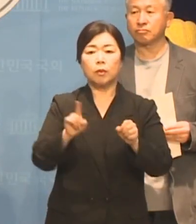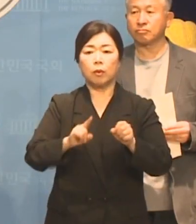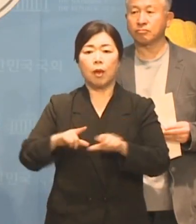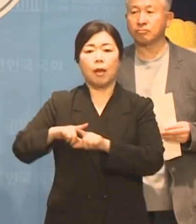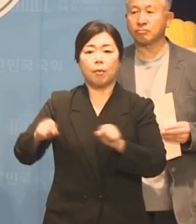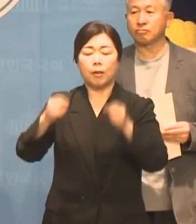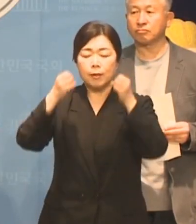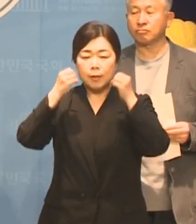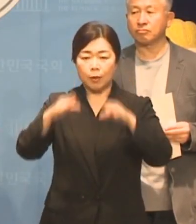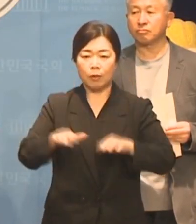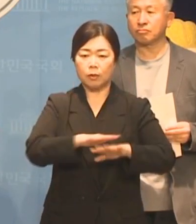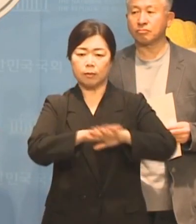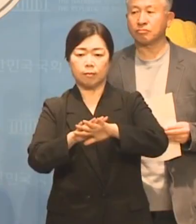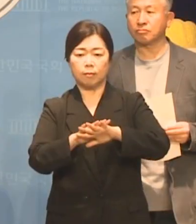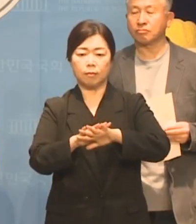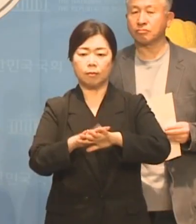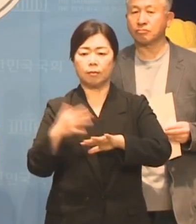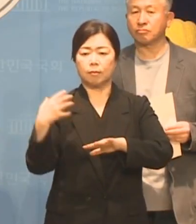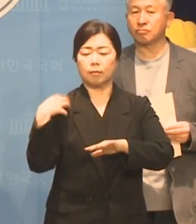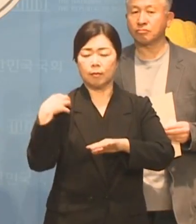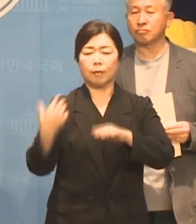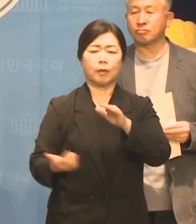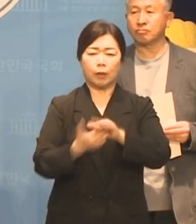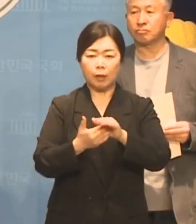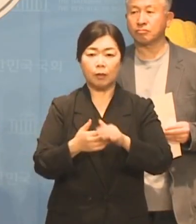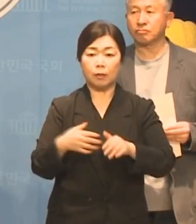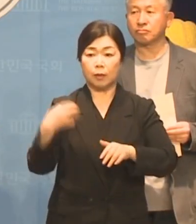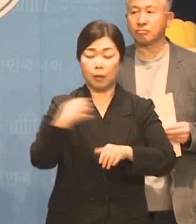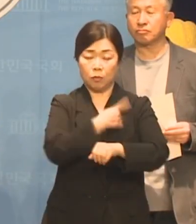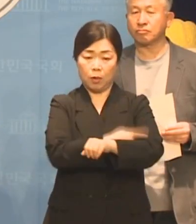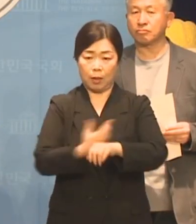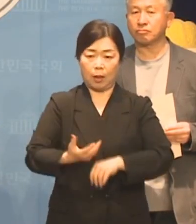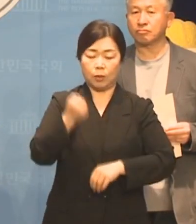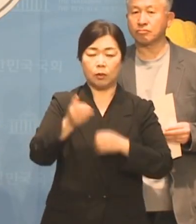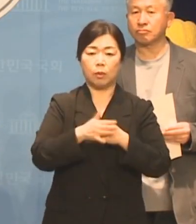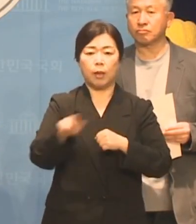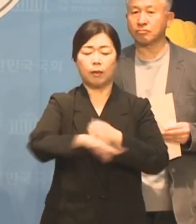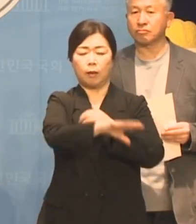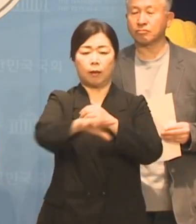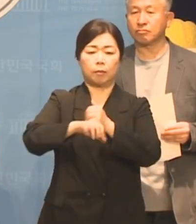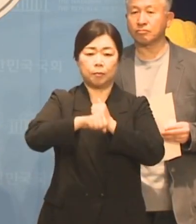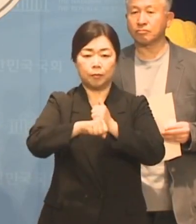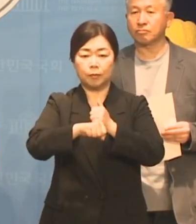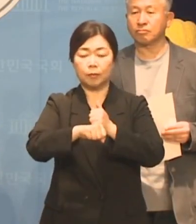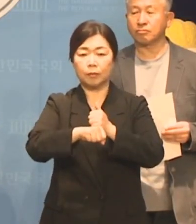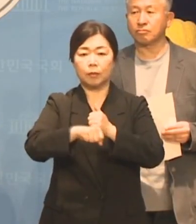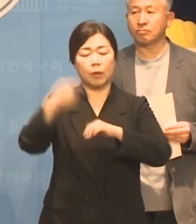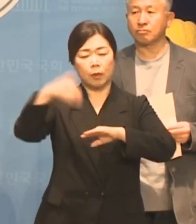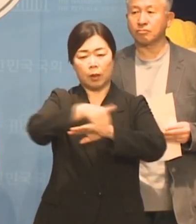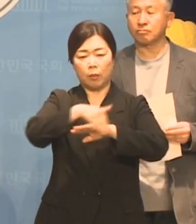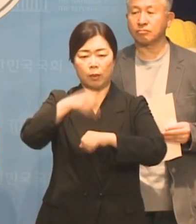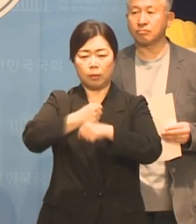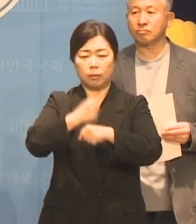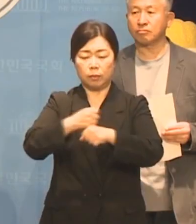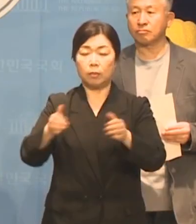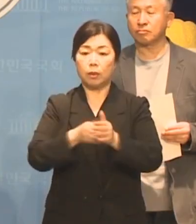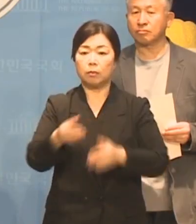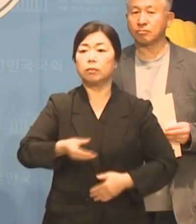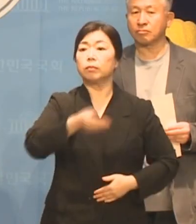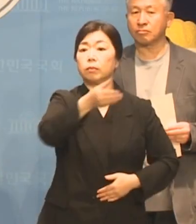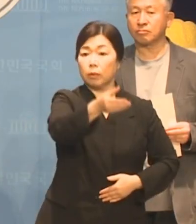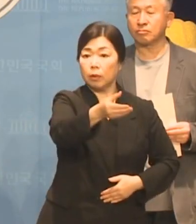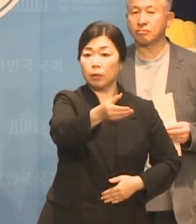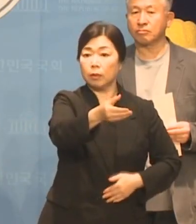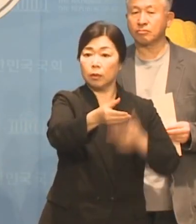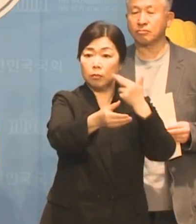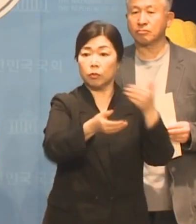새로운 지정학적 사고의 최근 도달점을 바로 하나의 전역 구상이라는 것으로 제시하는 것으로